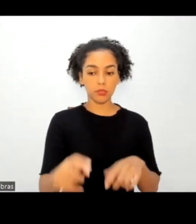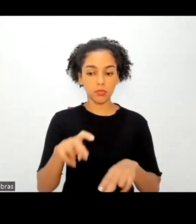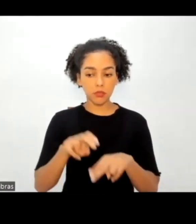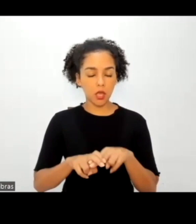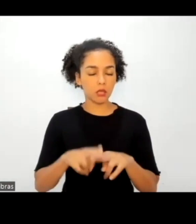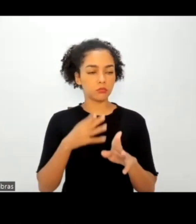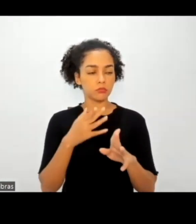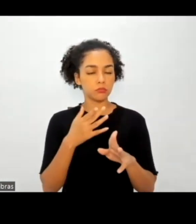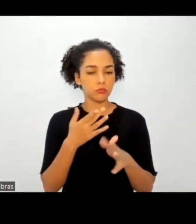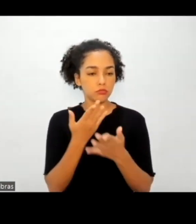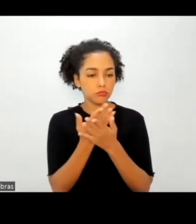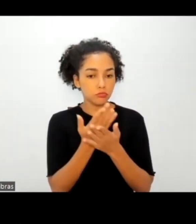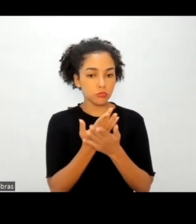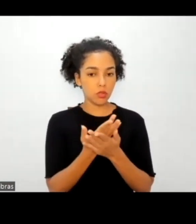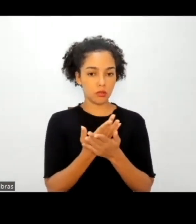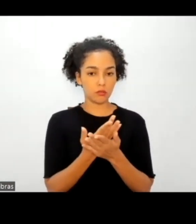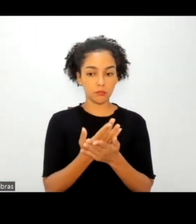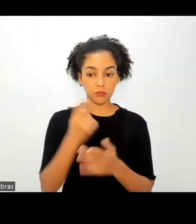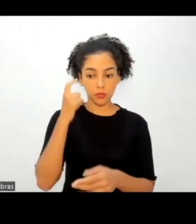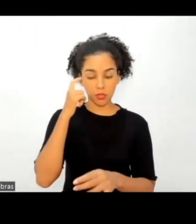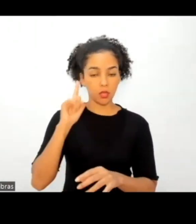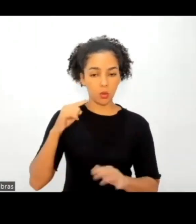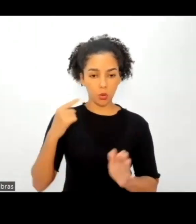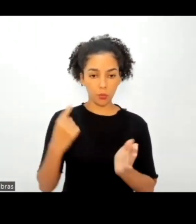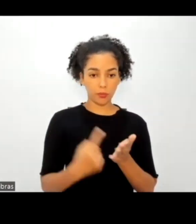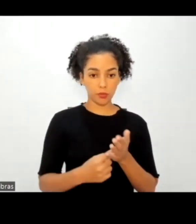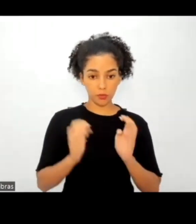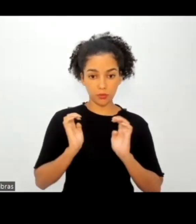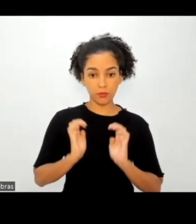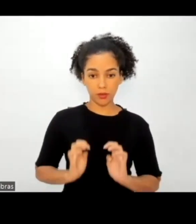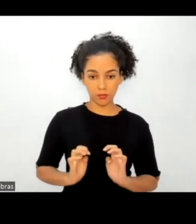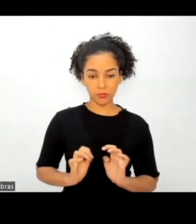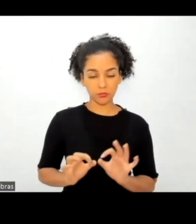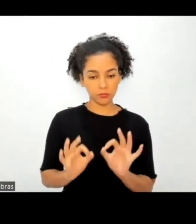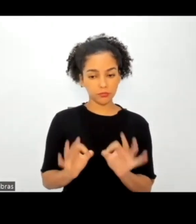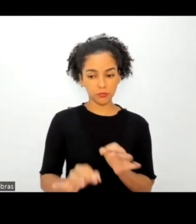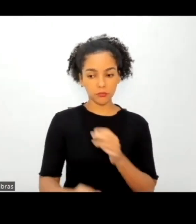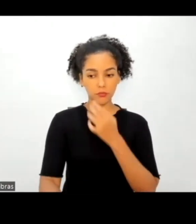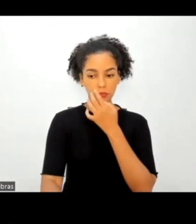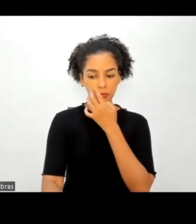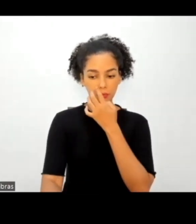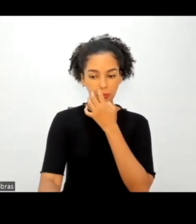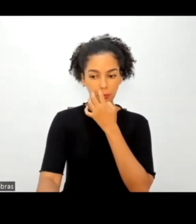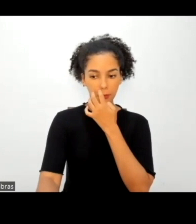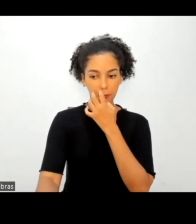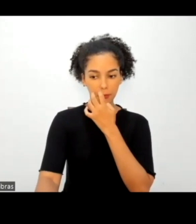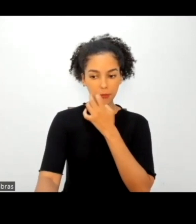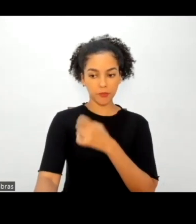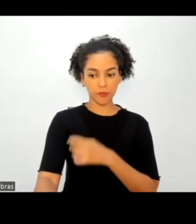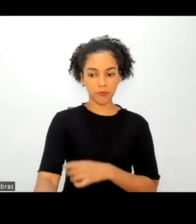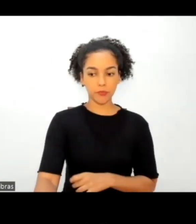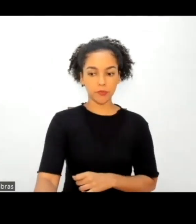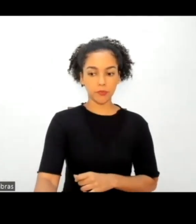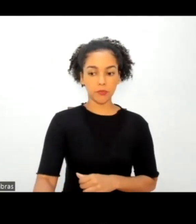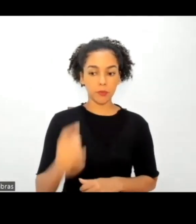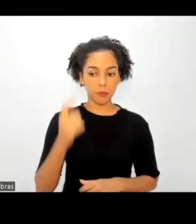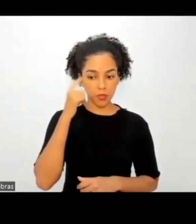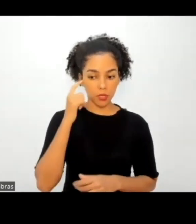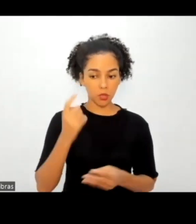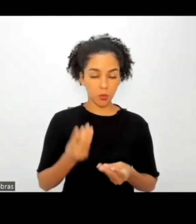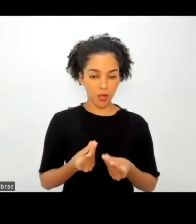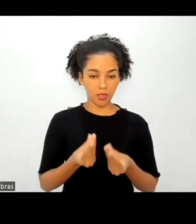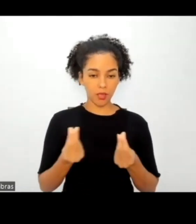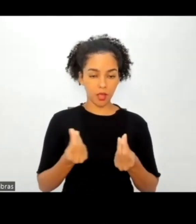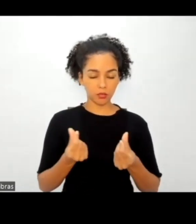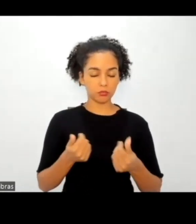que isso também é um compromisso ético, né? A formação continuada pensando na qualidade dos serviços prestados. Isso também é um